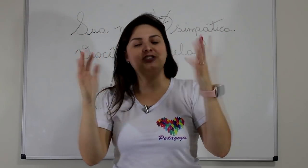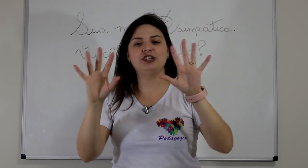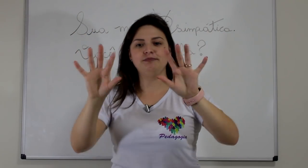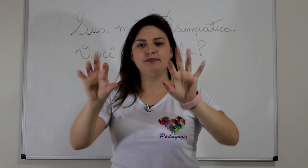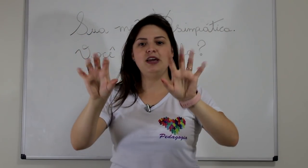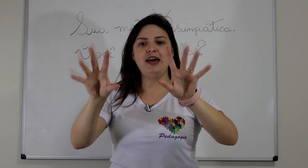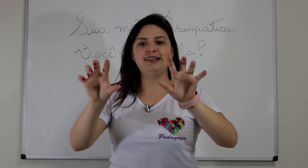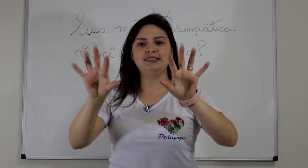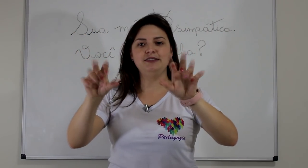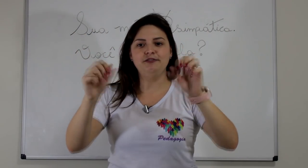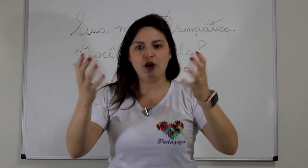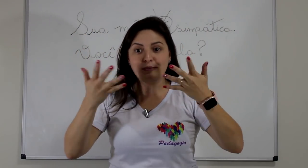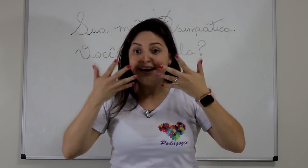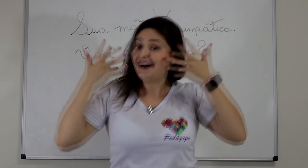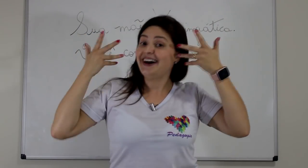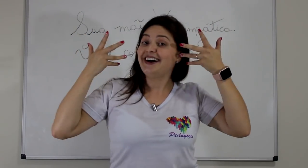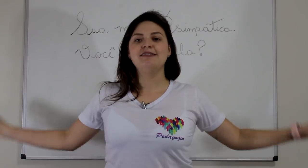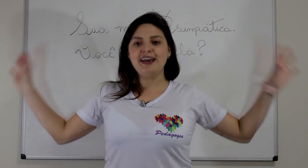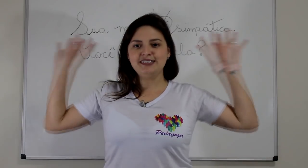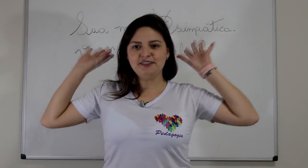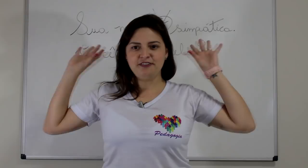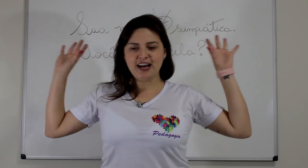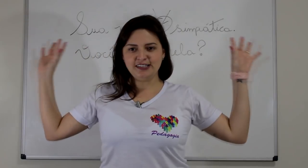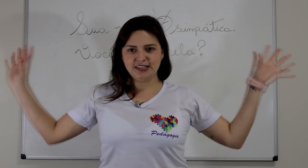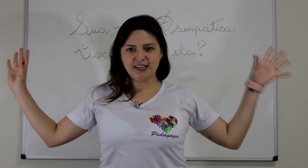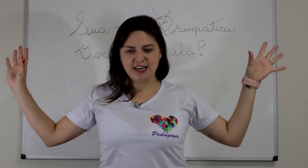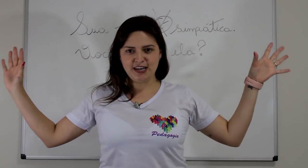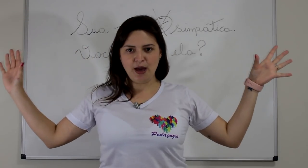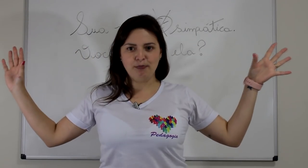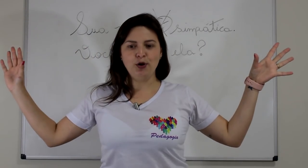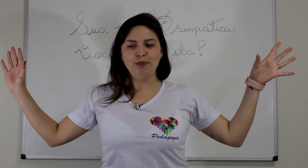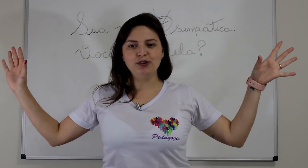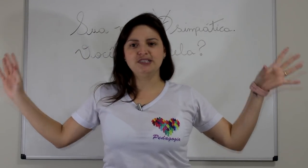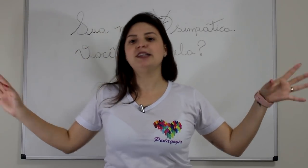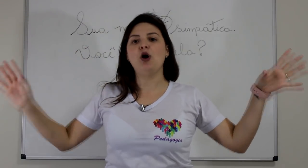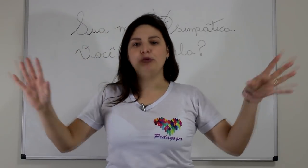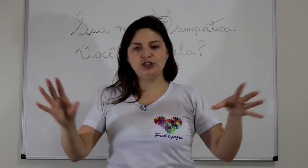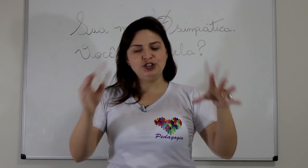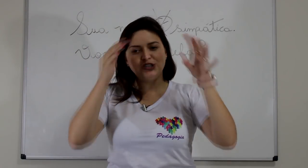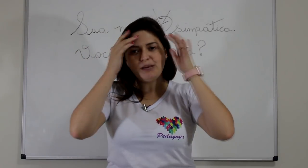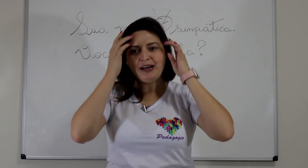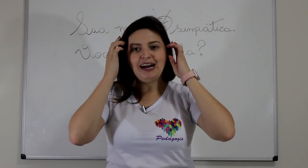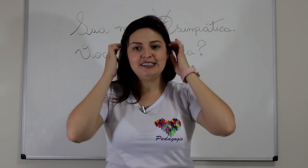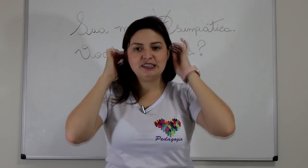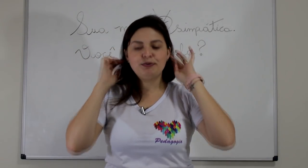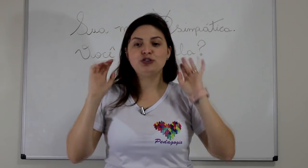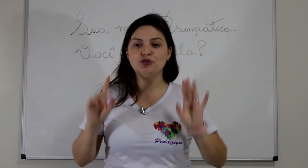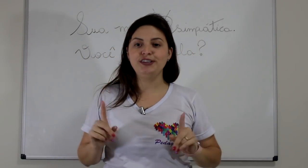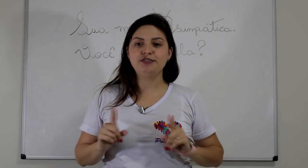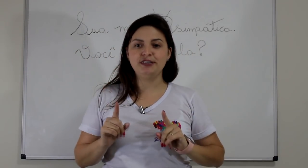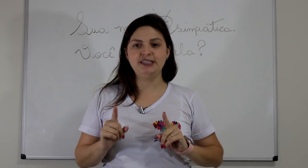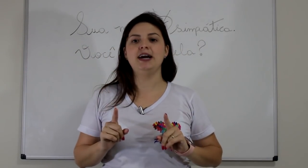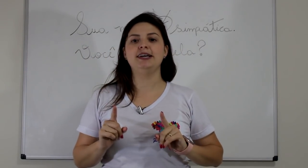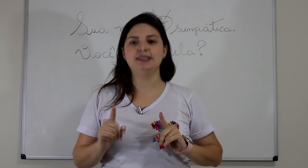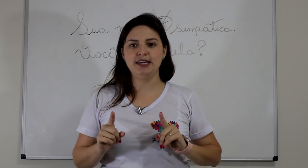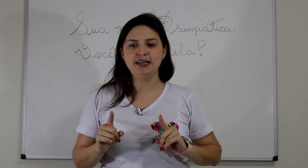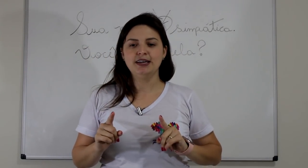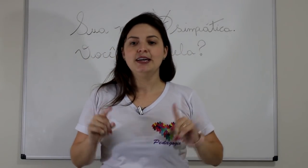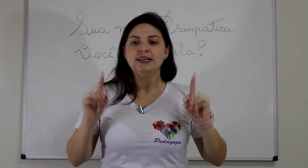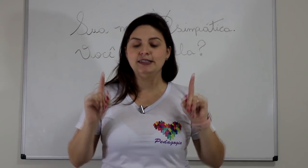simpática, essa forma. Nessa frase aqui é proposital pra gente trabalhar as expressões faciais, hein? Então,